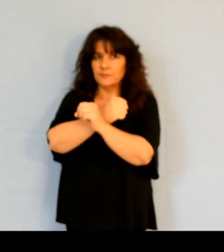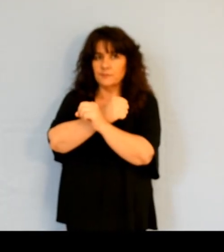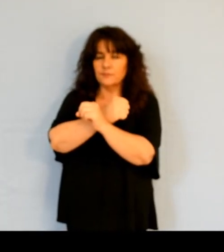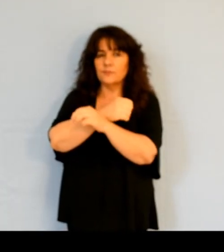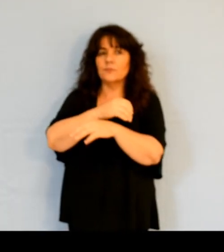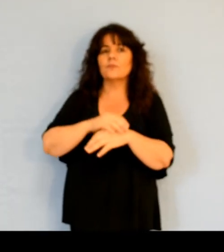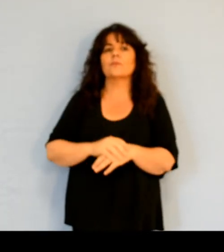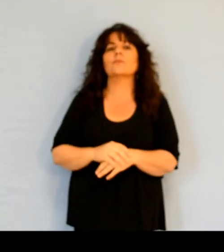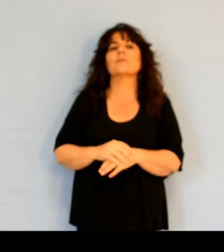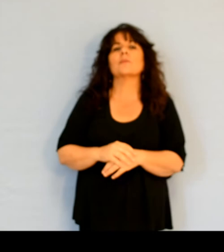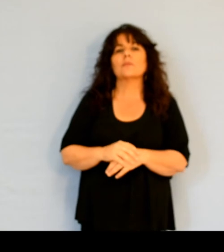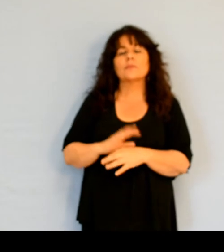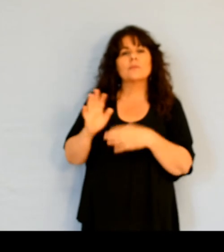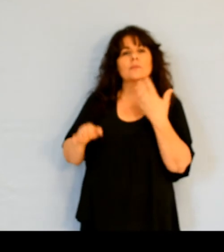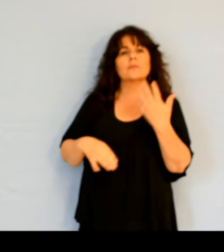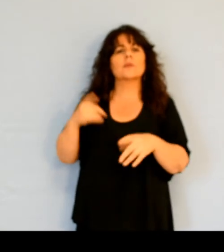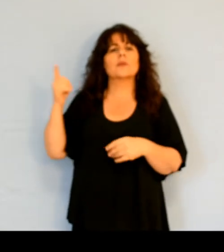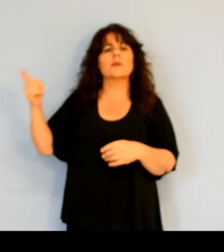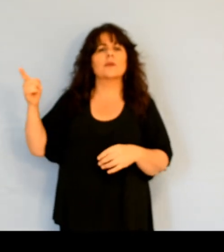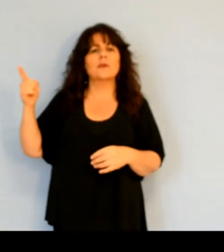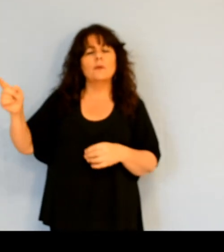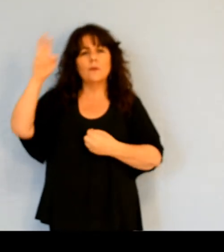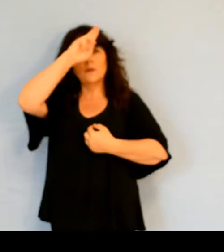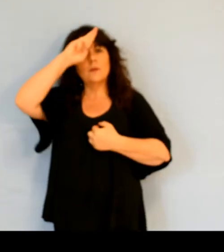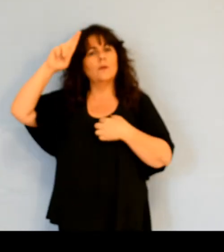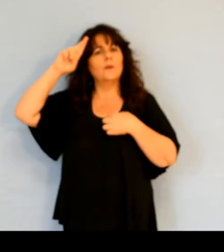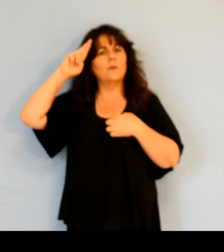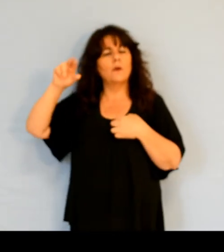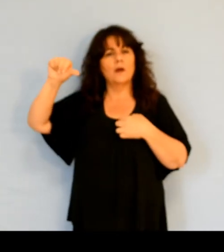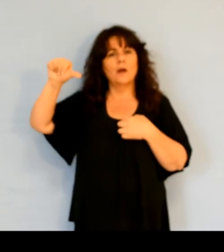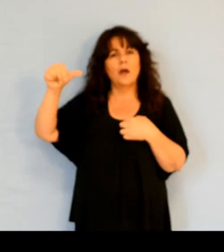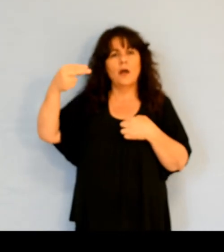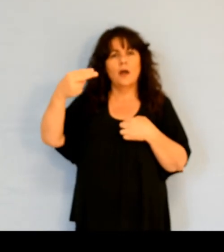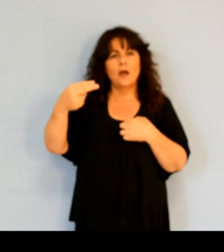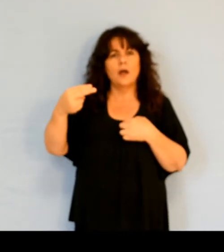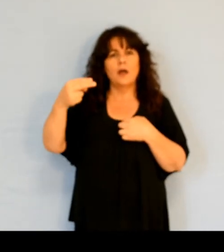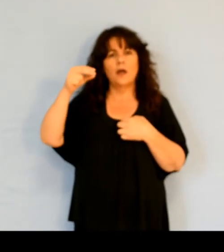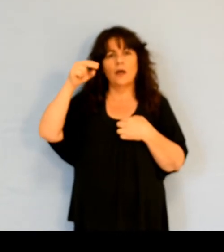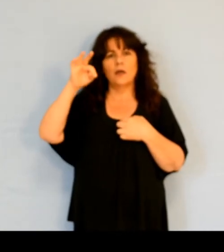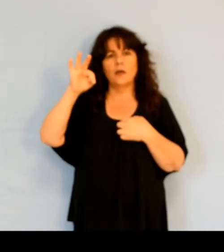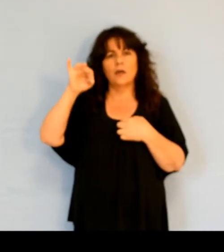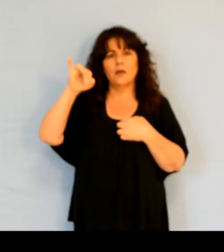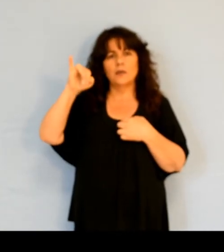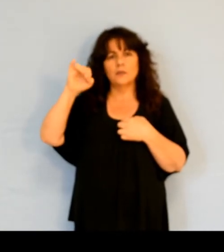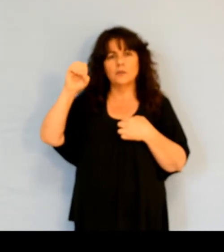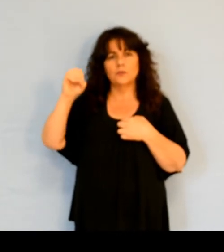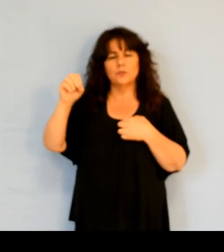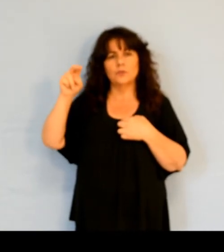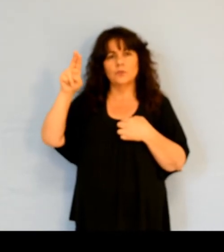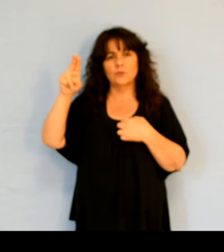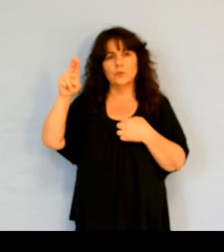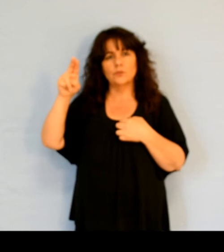À coups de fouet et de nerfs de bœuf, le roi Antiochos voulut les contraindre à manger du